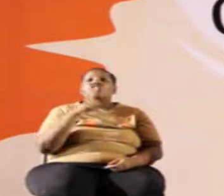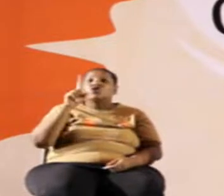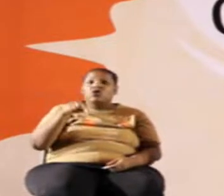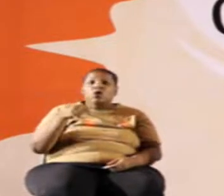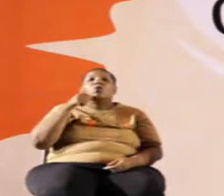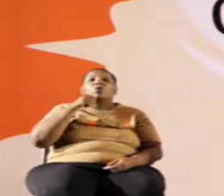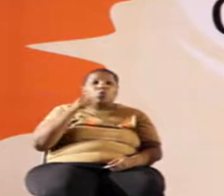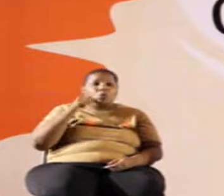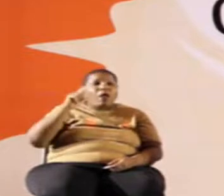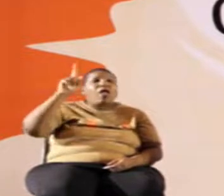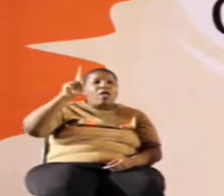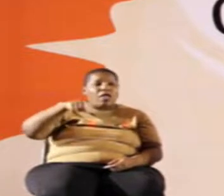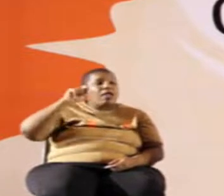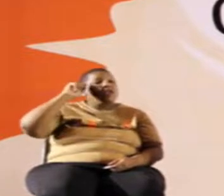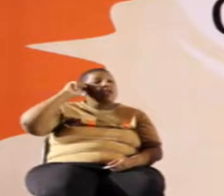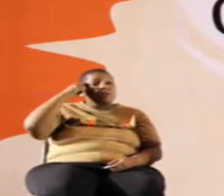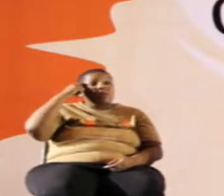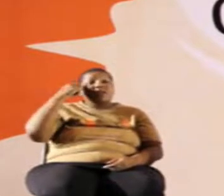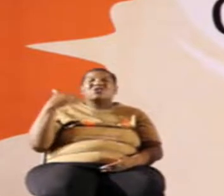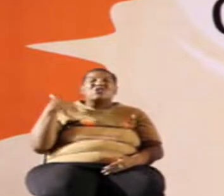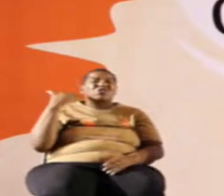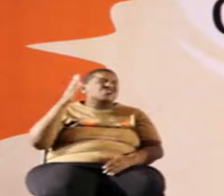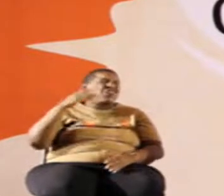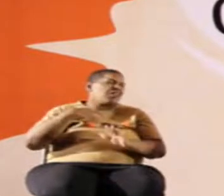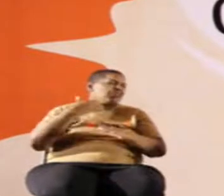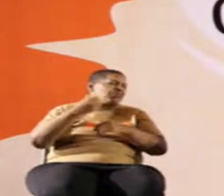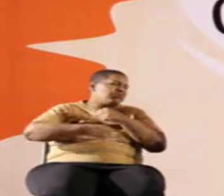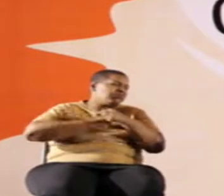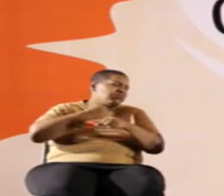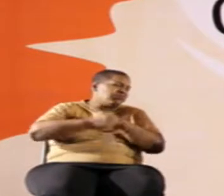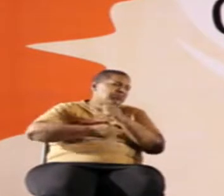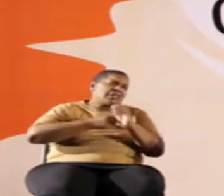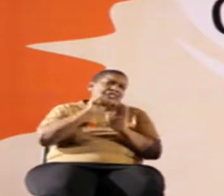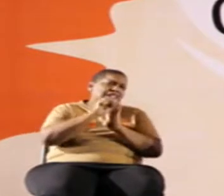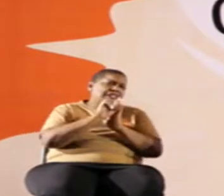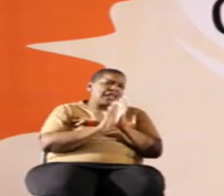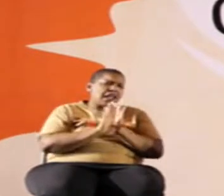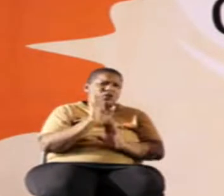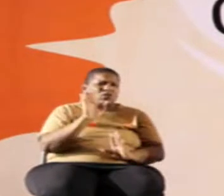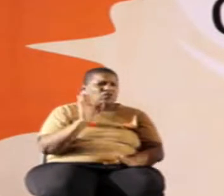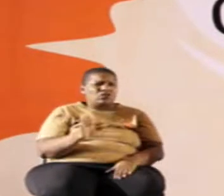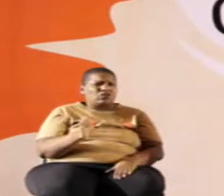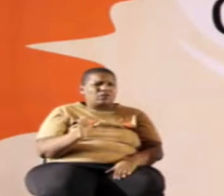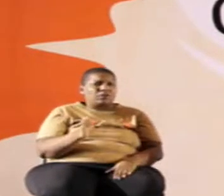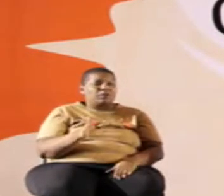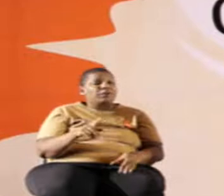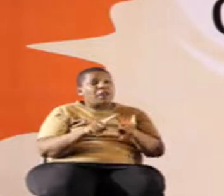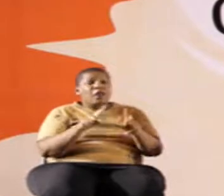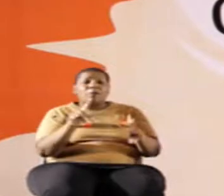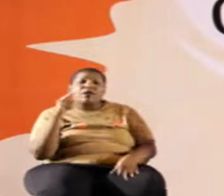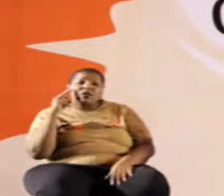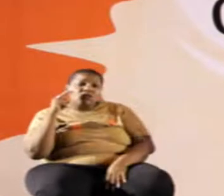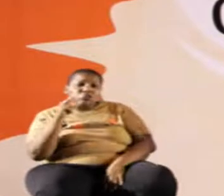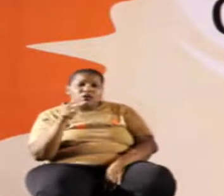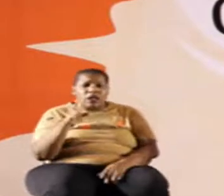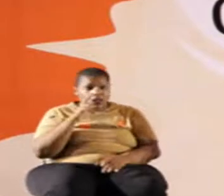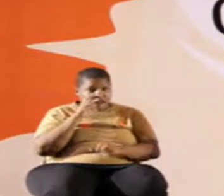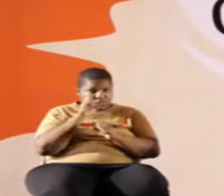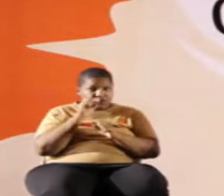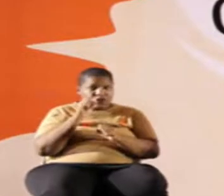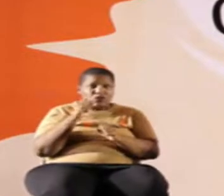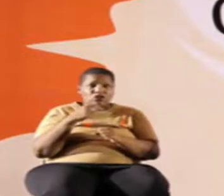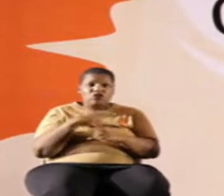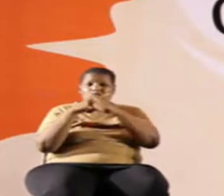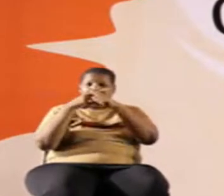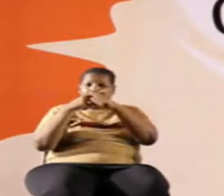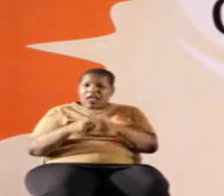mesmo. E já somos há séculos aqui. Já somos há séculos aqui. Mas veja, essas forças de